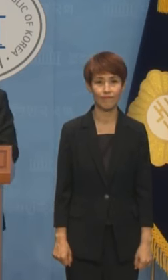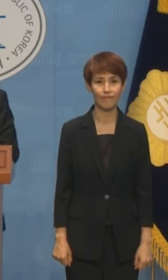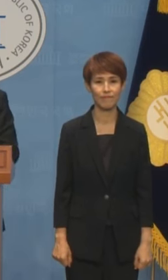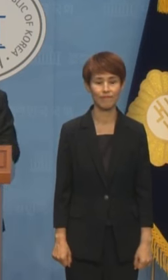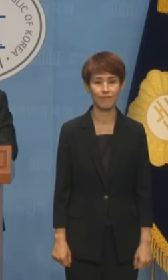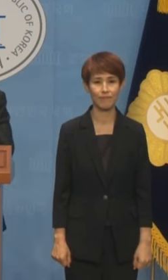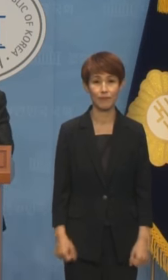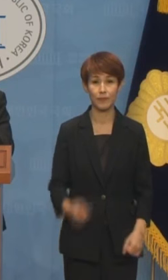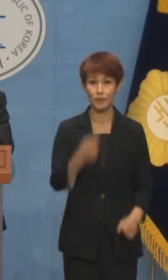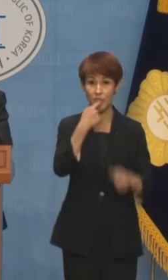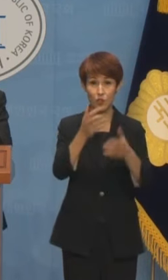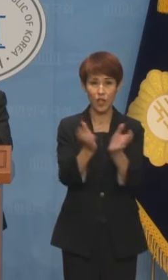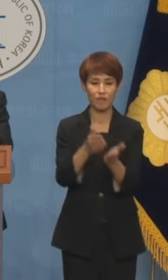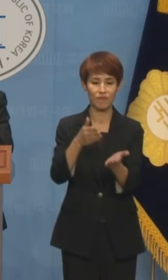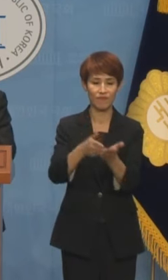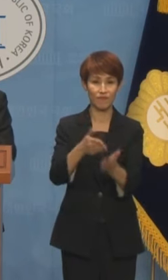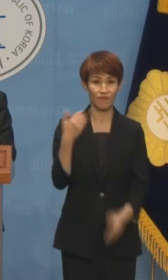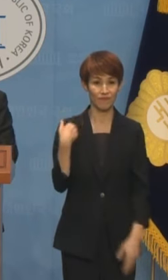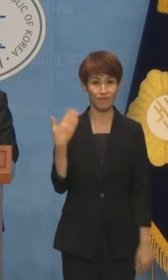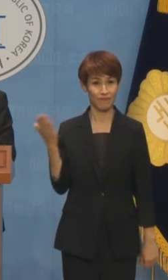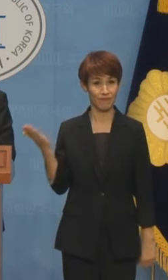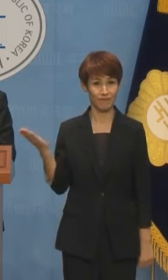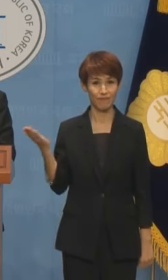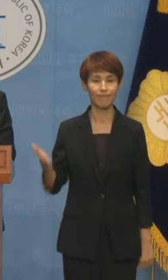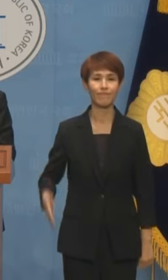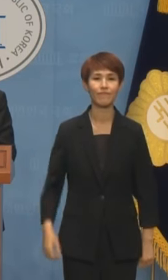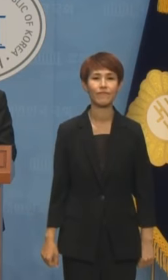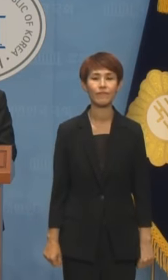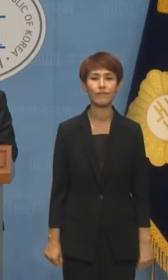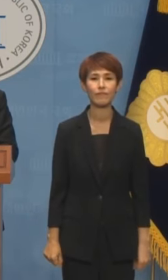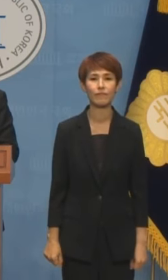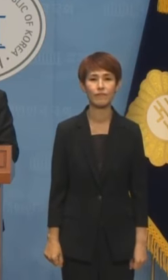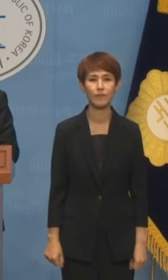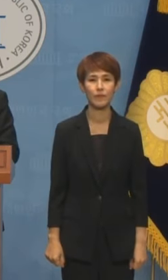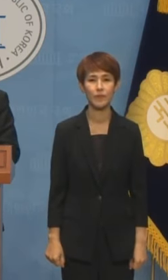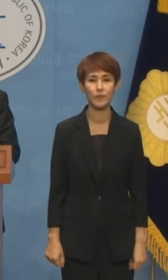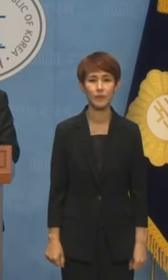네, 더불어민주당 최민석 대변인입니다. 브리핑 시작하겠습니다.